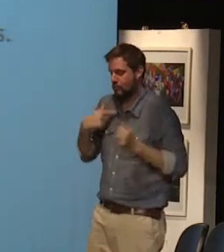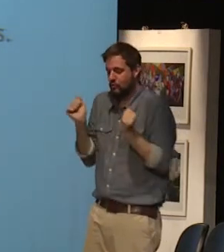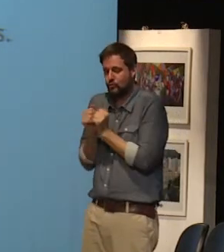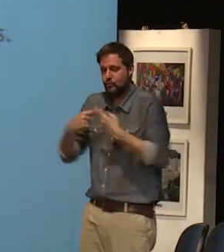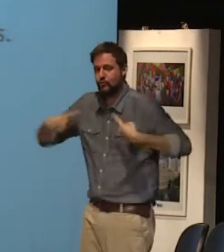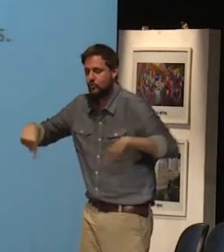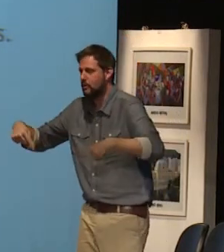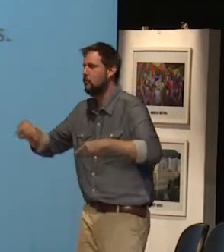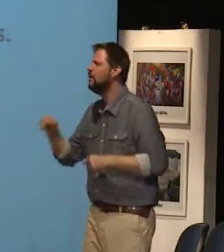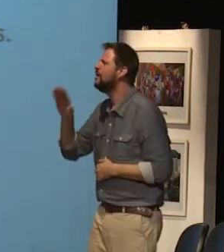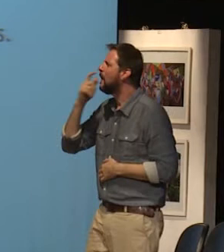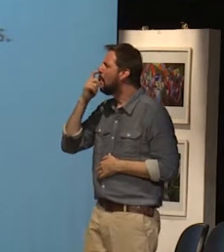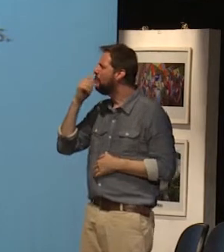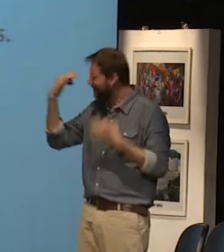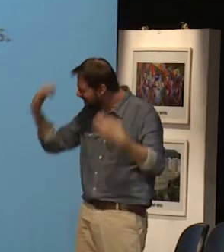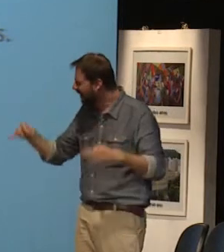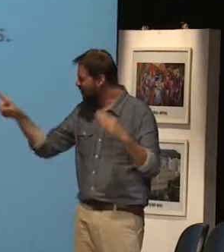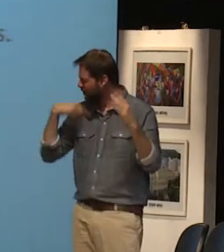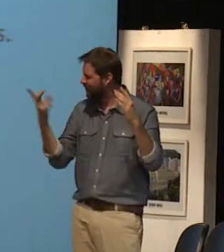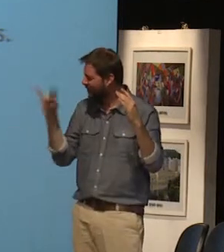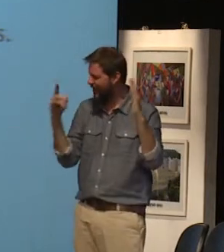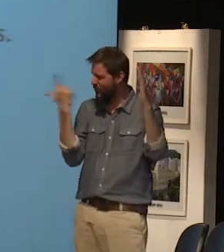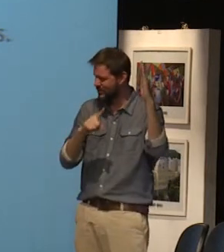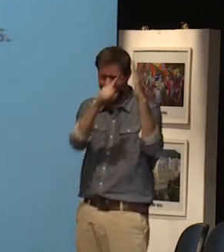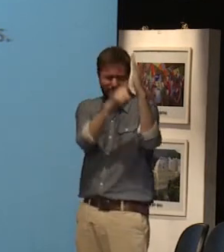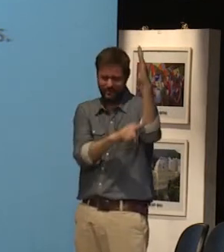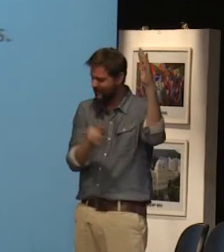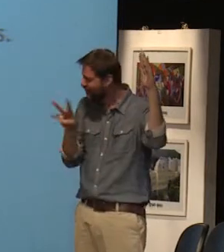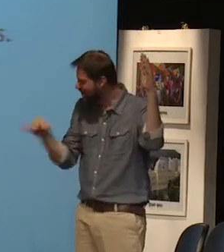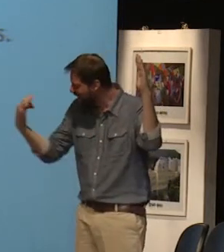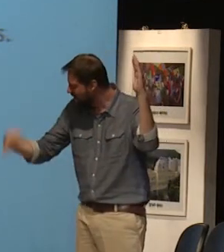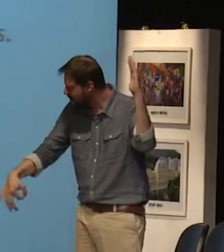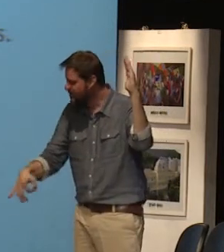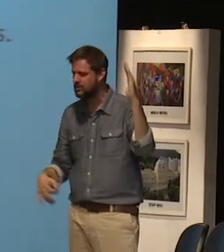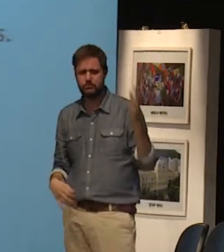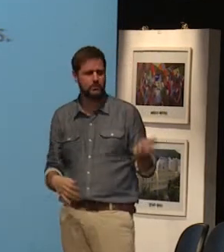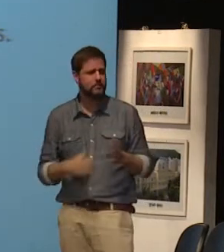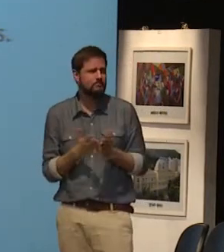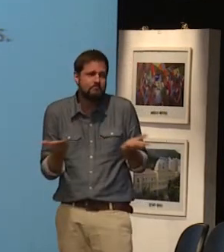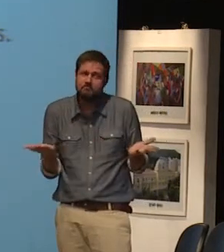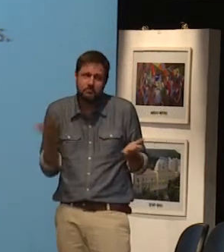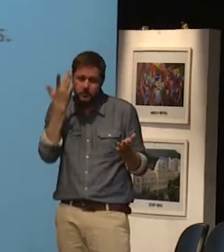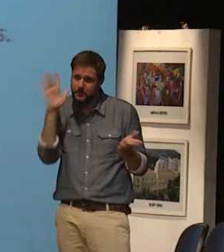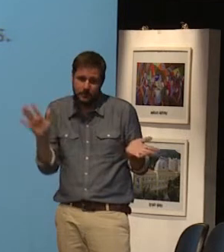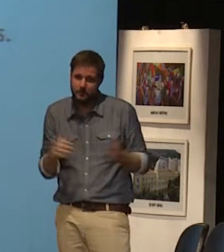tem ali, né? Mas ainda continua uma discussão. E a pergunta é, alcançamos